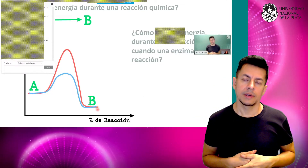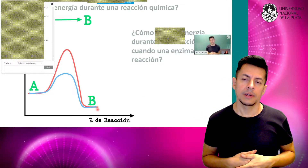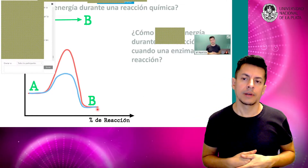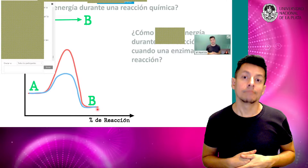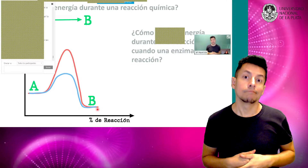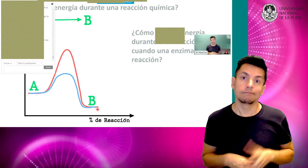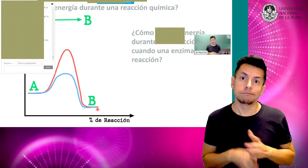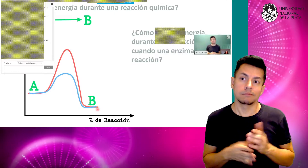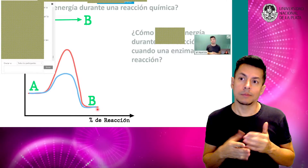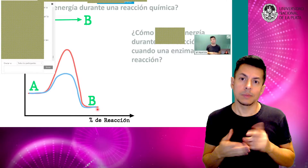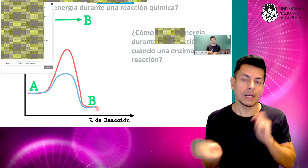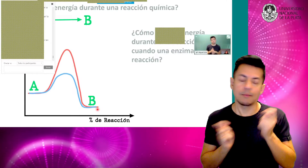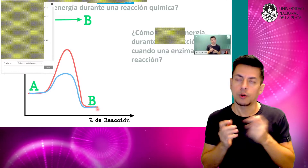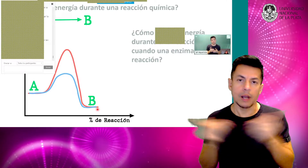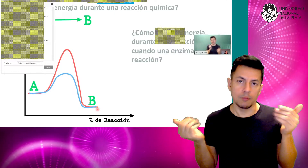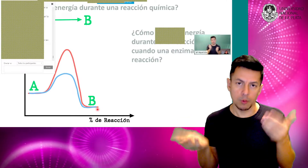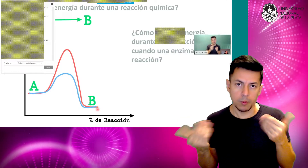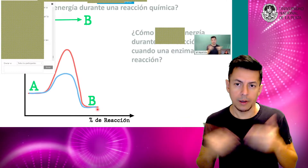más rápido por eso.